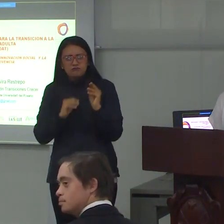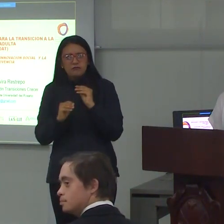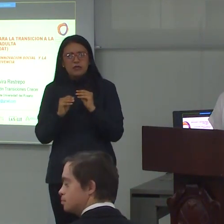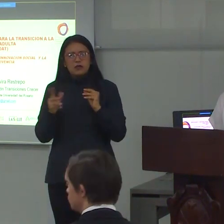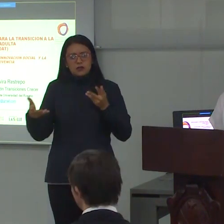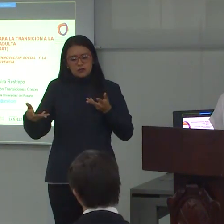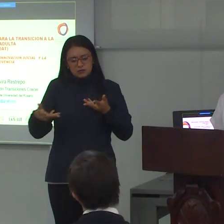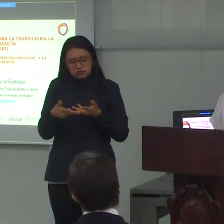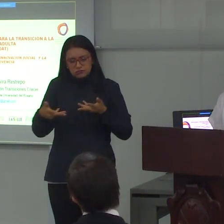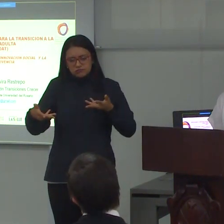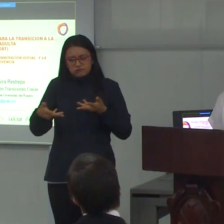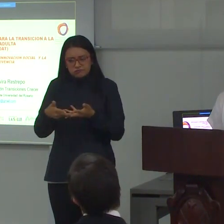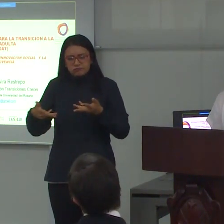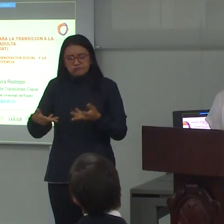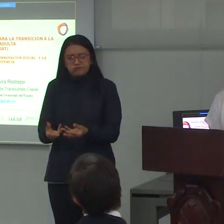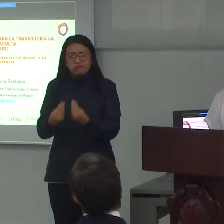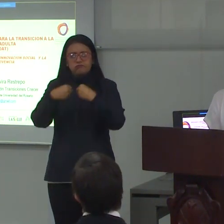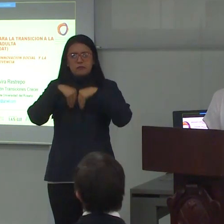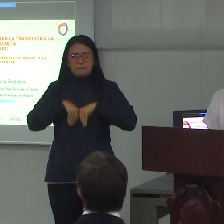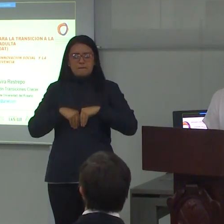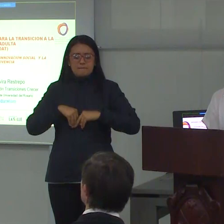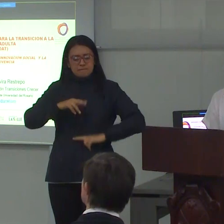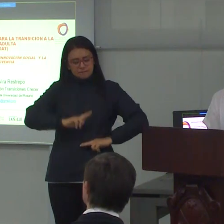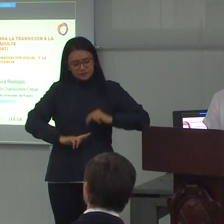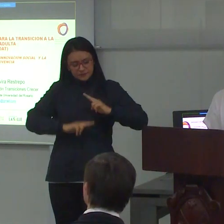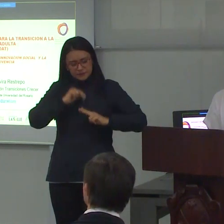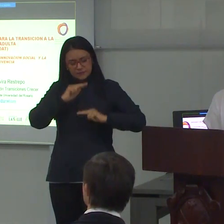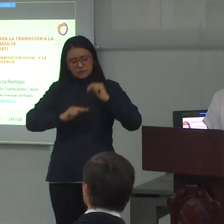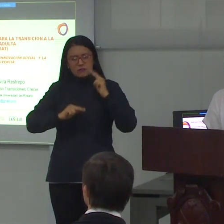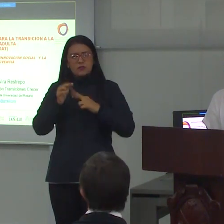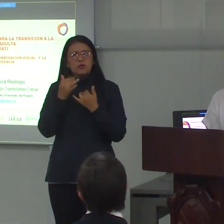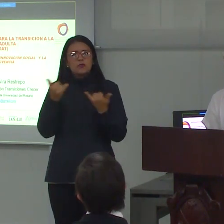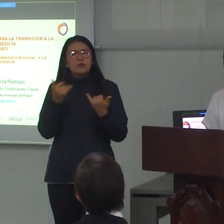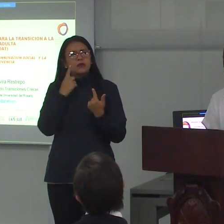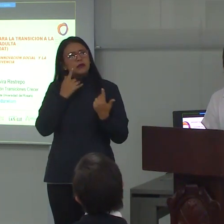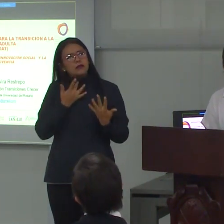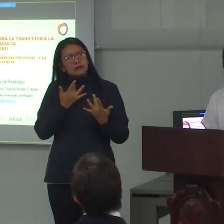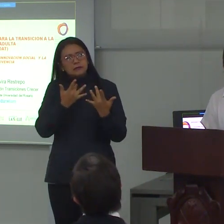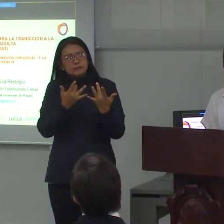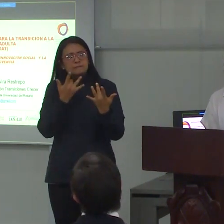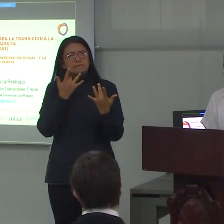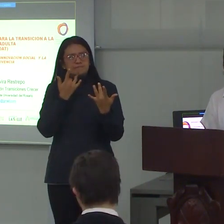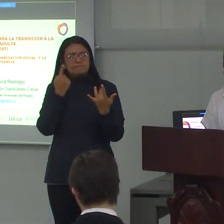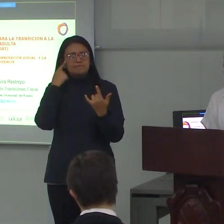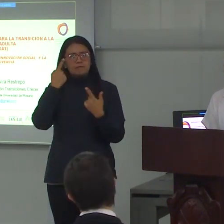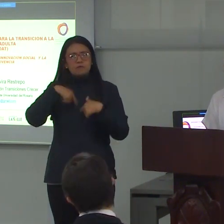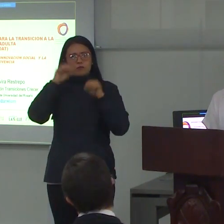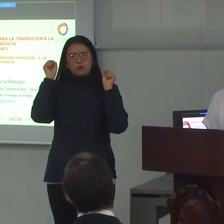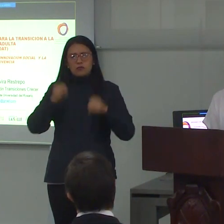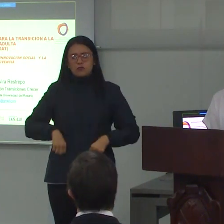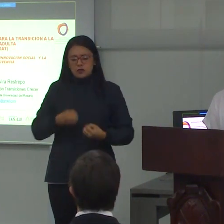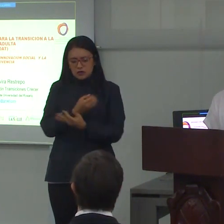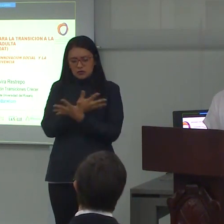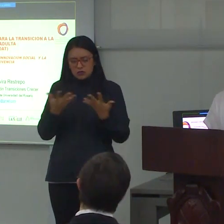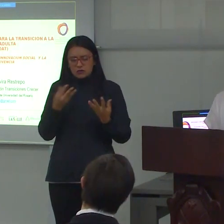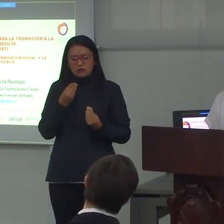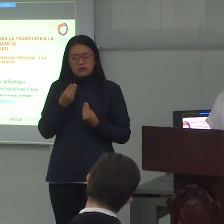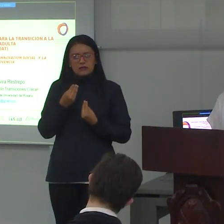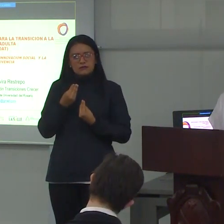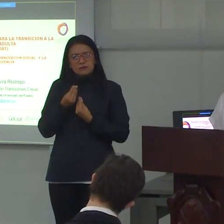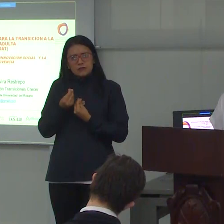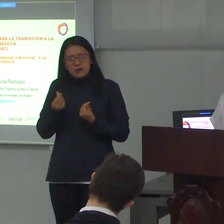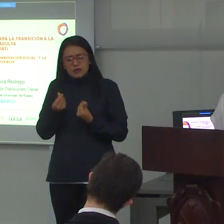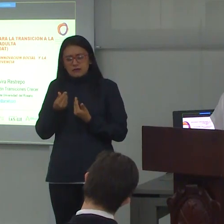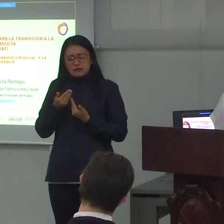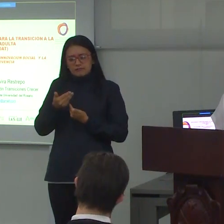complementando, irnos enriqueciendo y sobre todo ir teniendo esa esperanza de que se pueden hacer las cosas despacio,